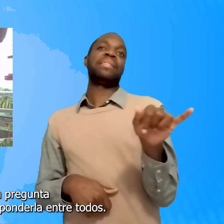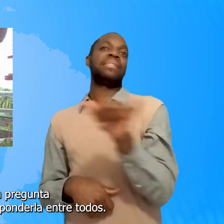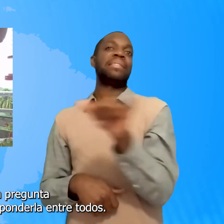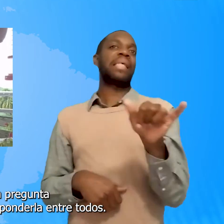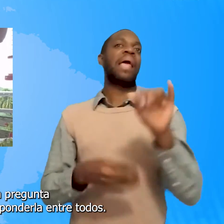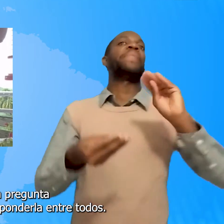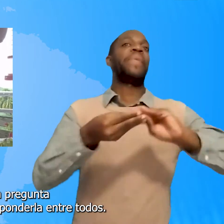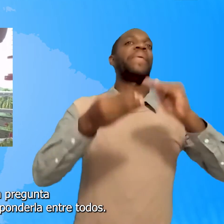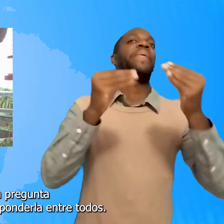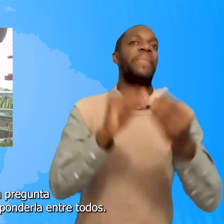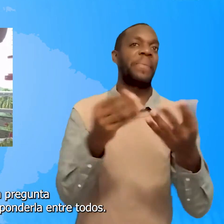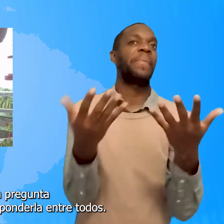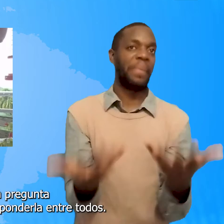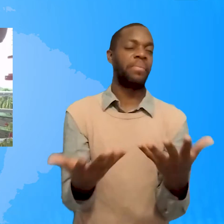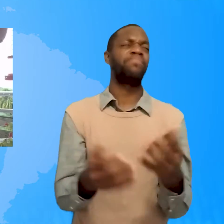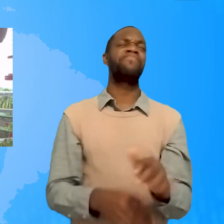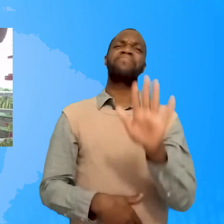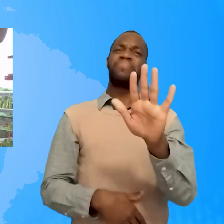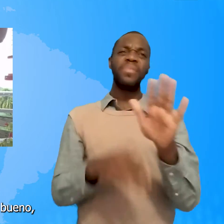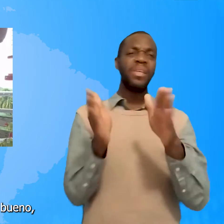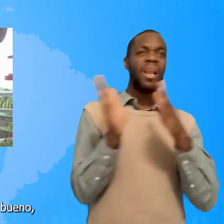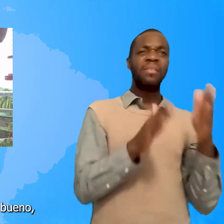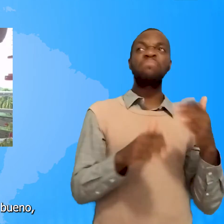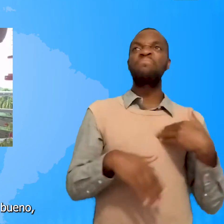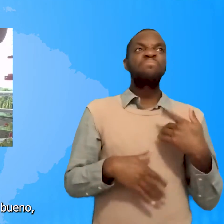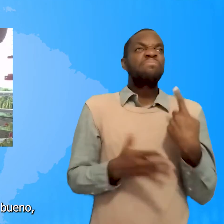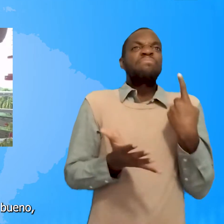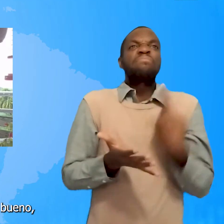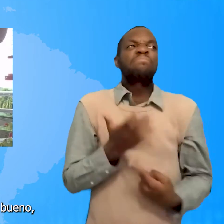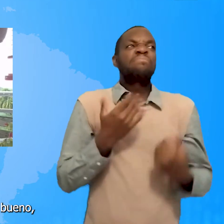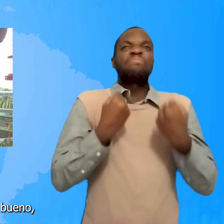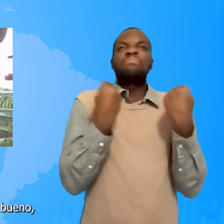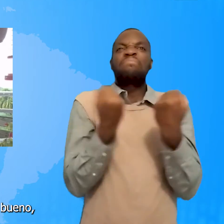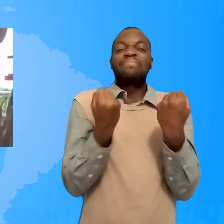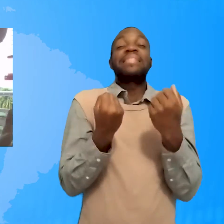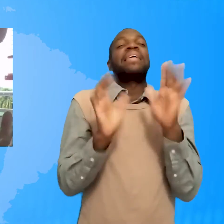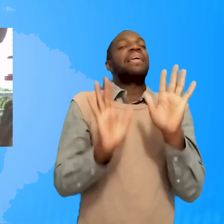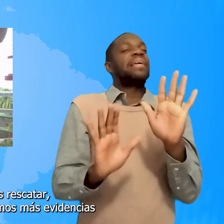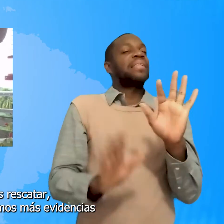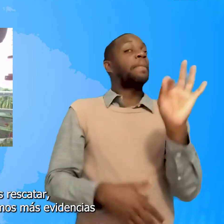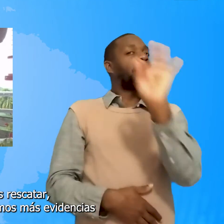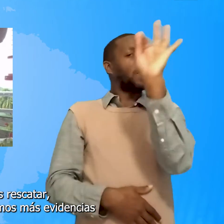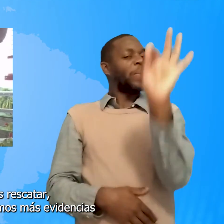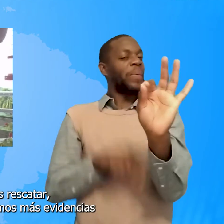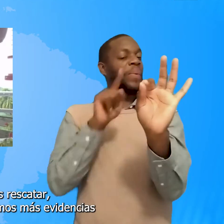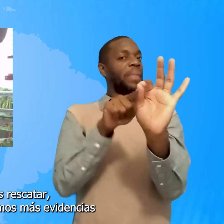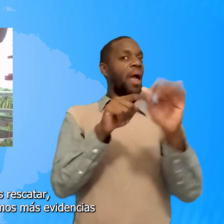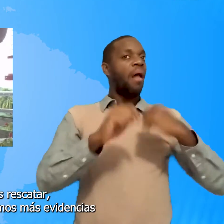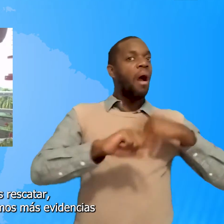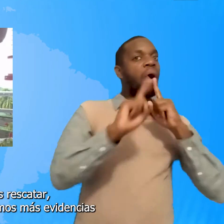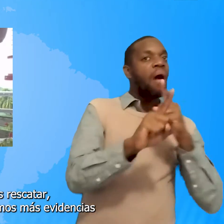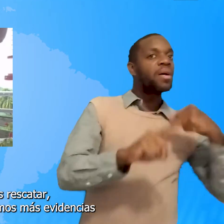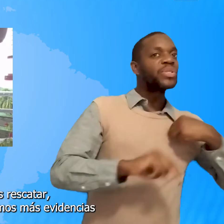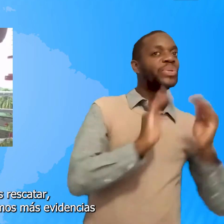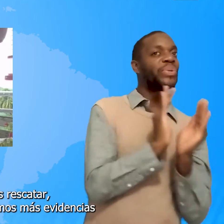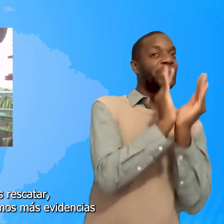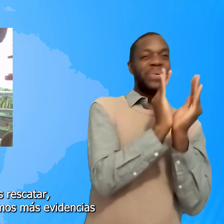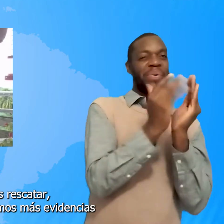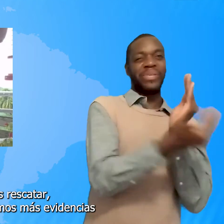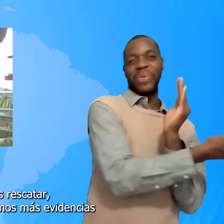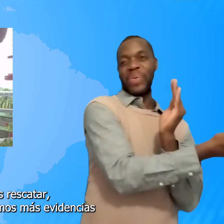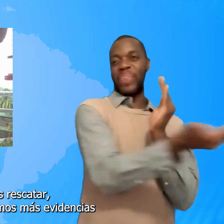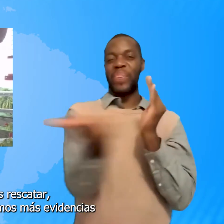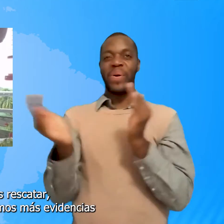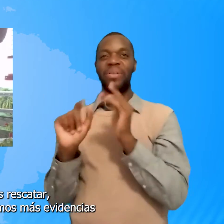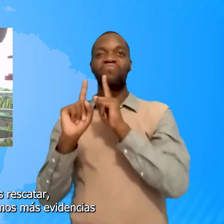responderla entre todos. Pero lo bueno si podemos rescatar es que ahora